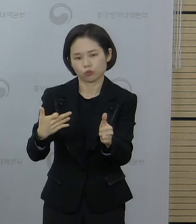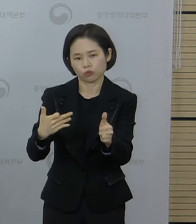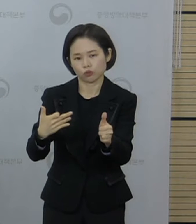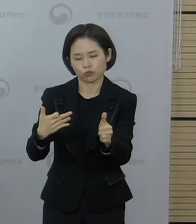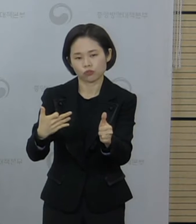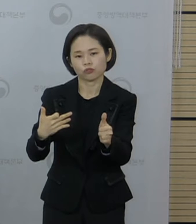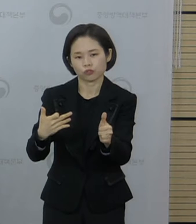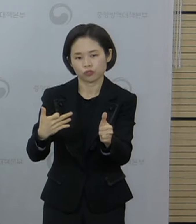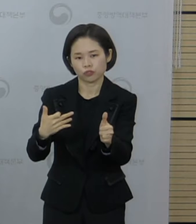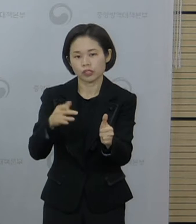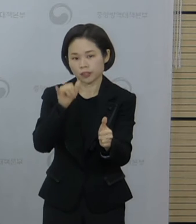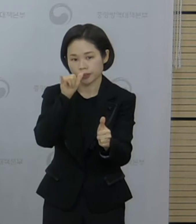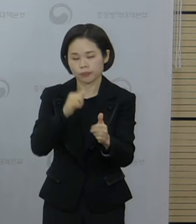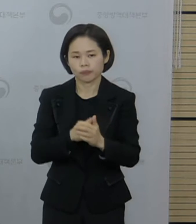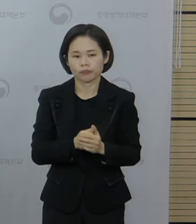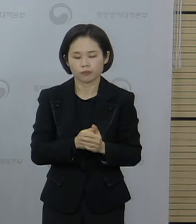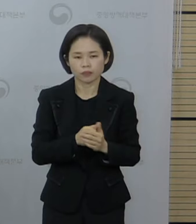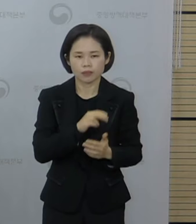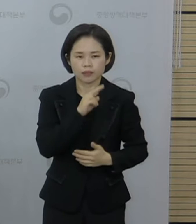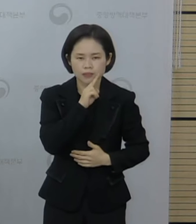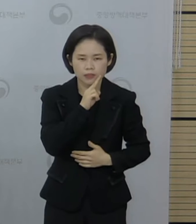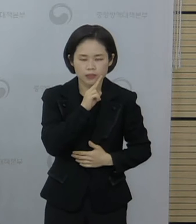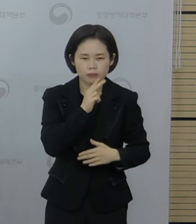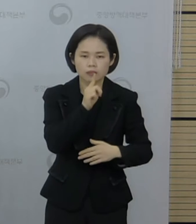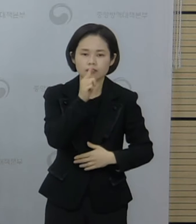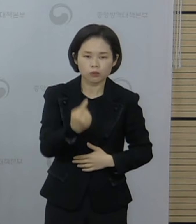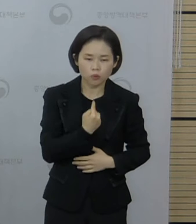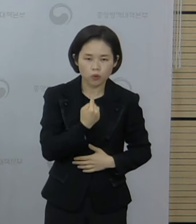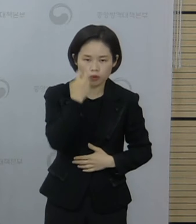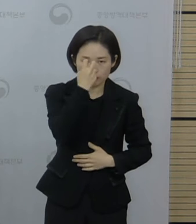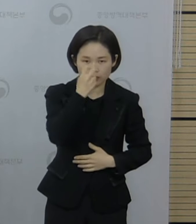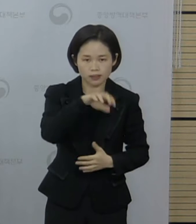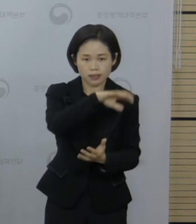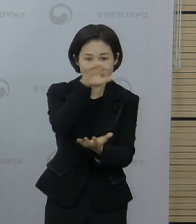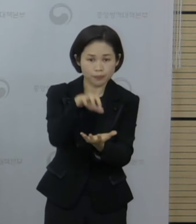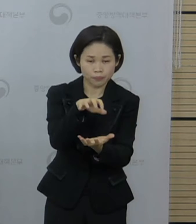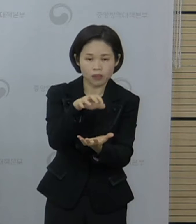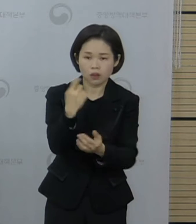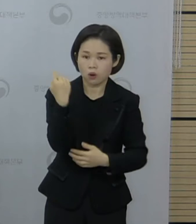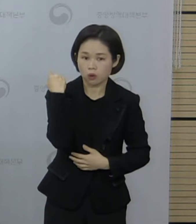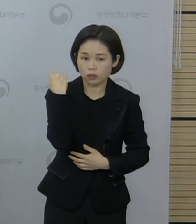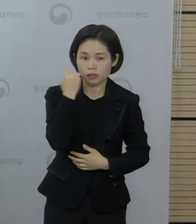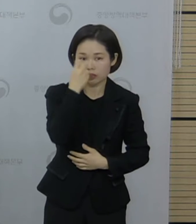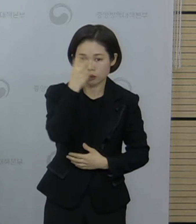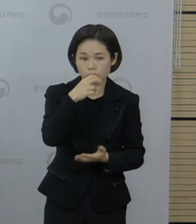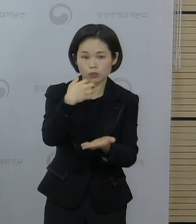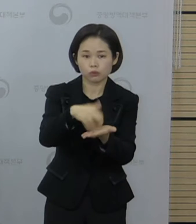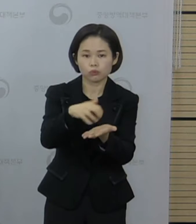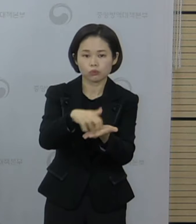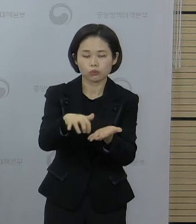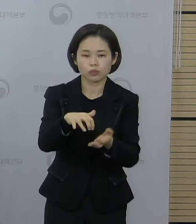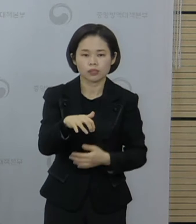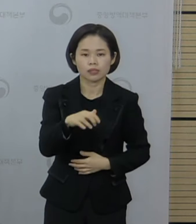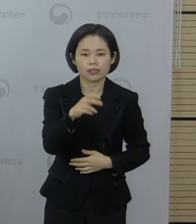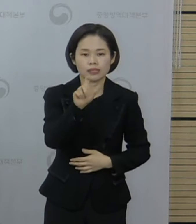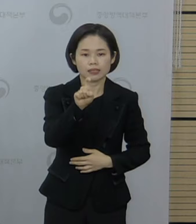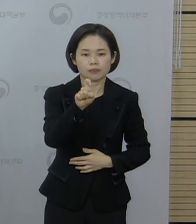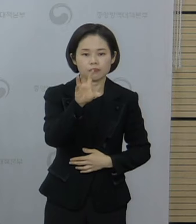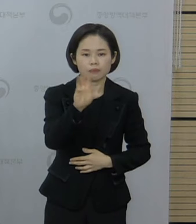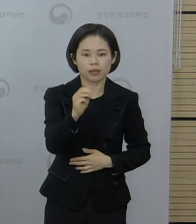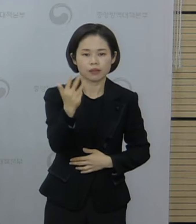있고 의심신고 검사자 온수를 다 합하여 어제 총검 사건 수는 10만